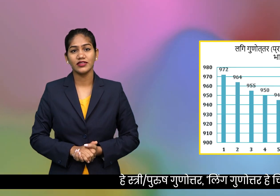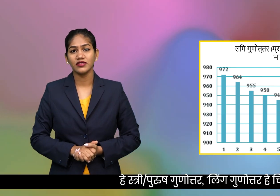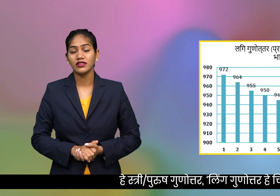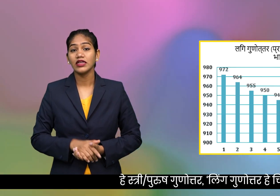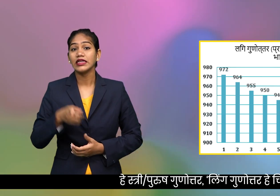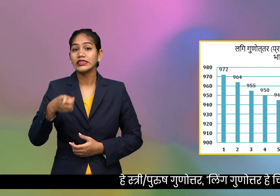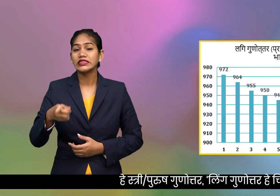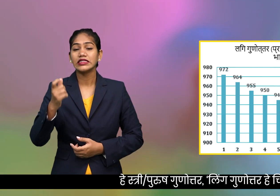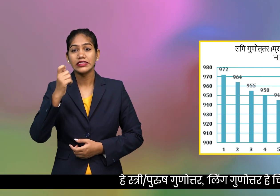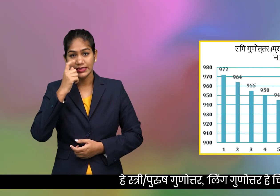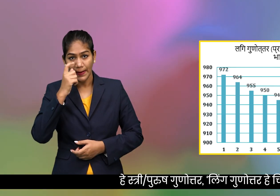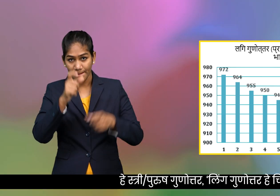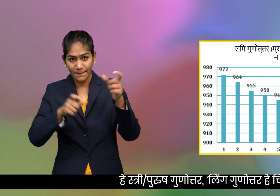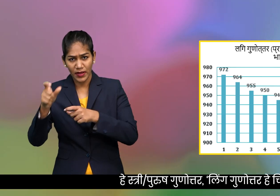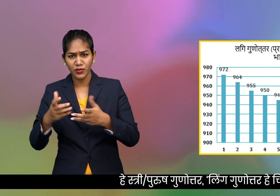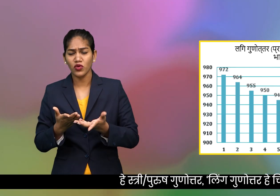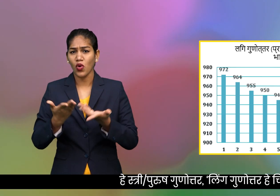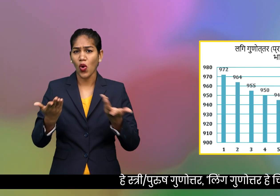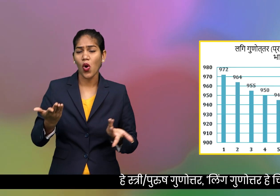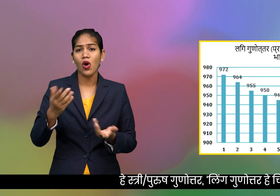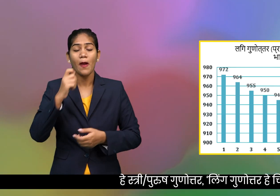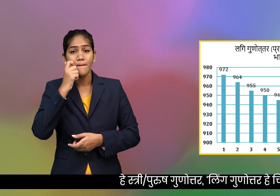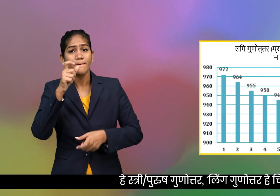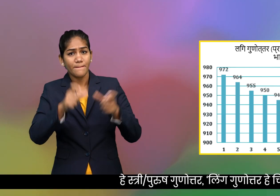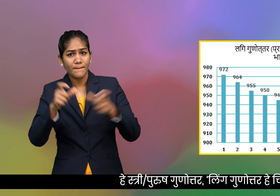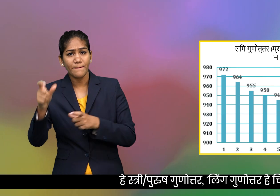हे स्त्री पुरुष गुणोत्तर, लिंग गुणोत्तर हे चिंतेचं कारण आहे.